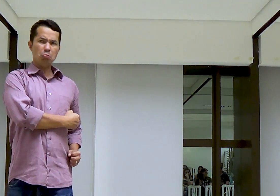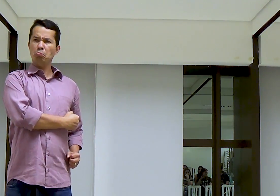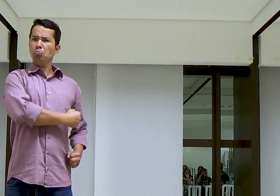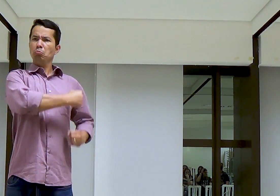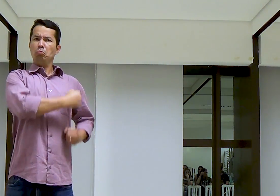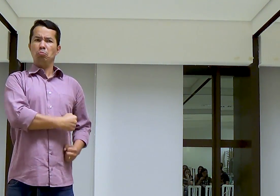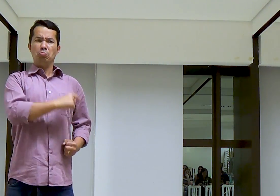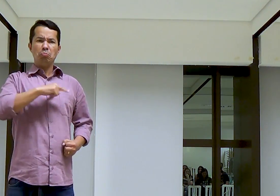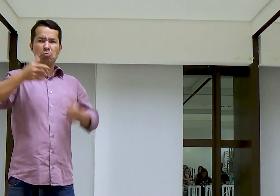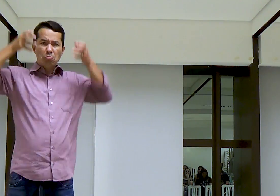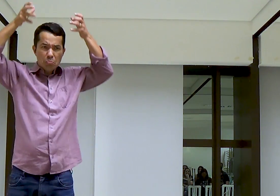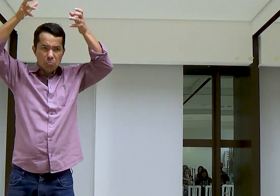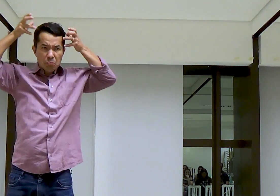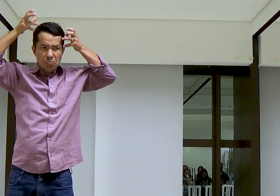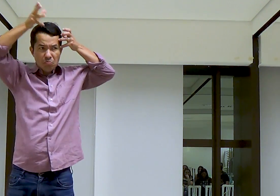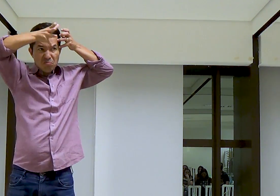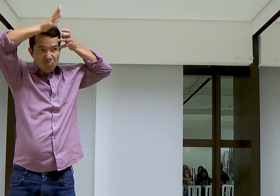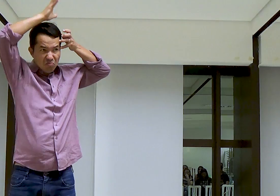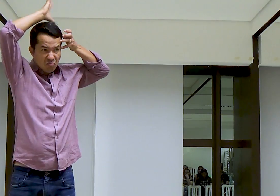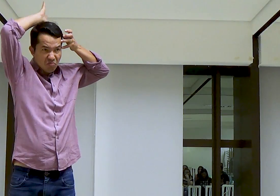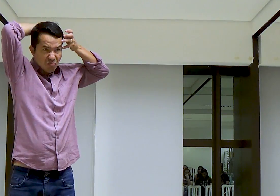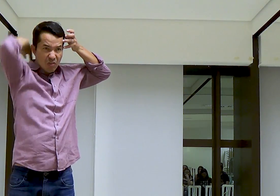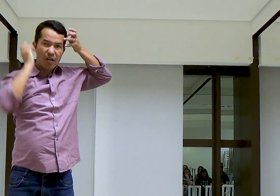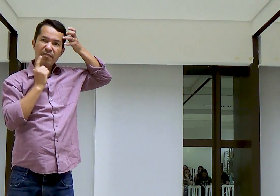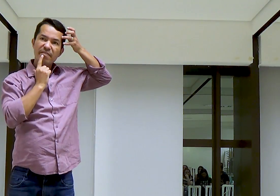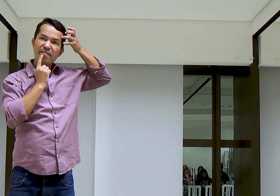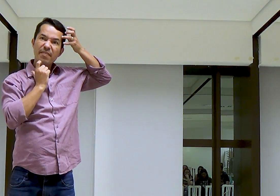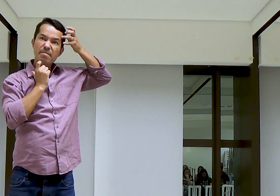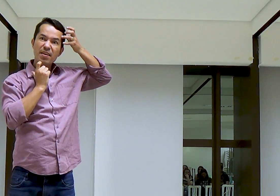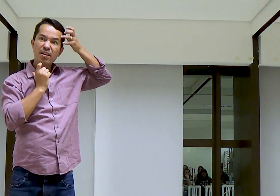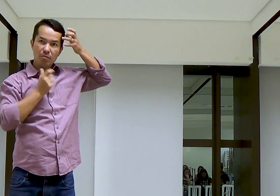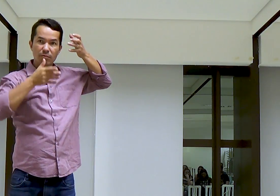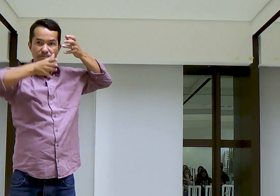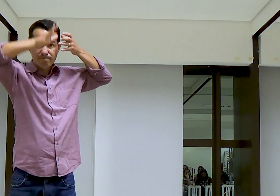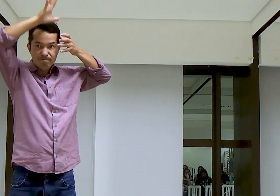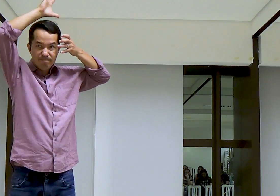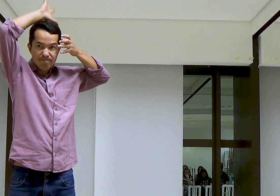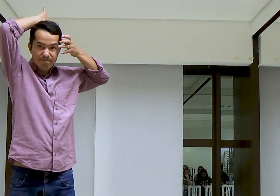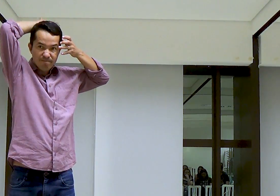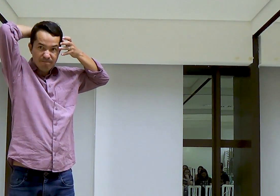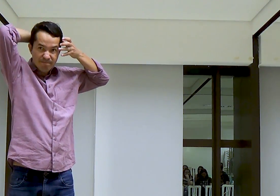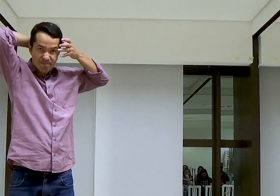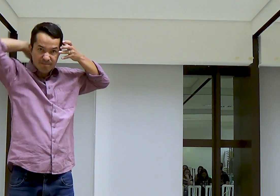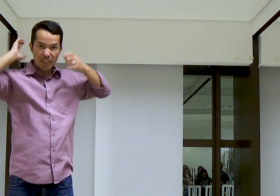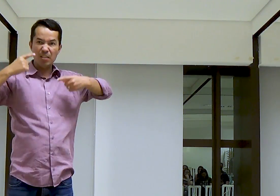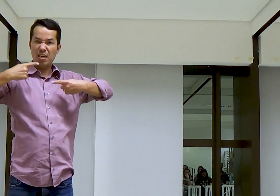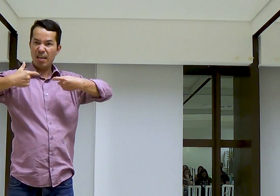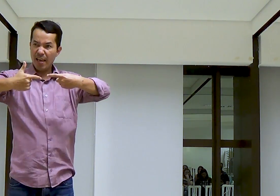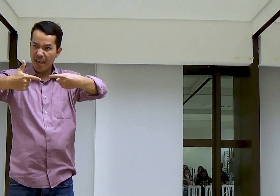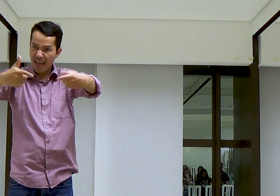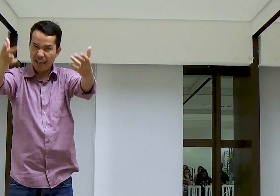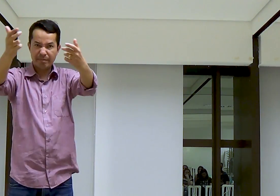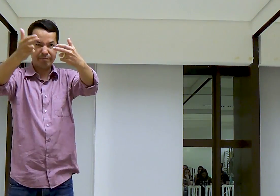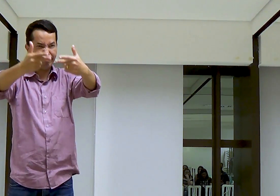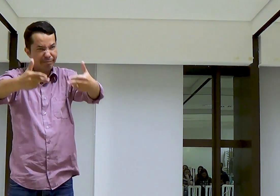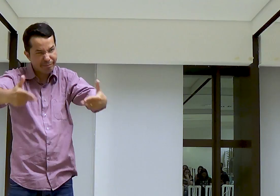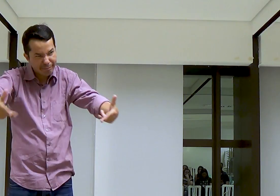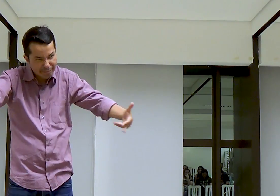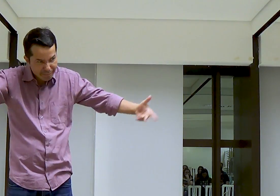nos faz lembrar os soldados romanos com as suas vestimentas vermelhas ali e